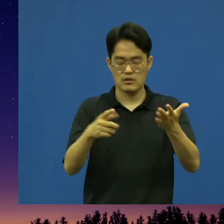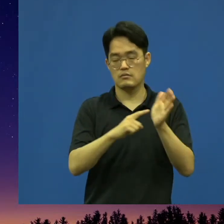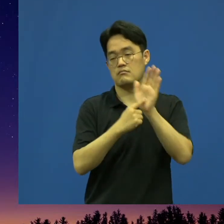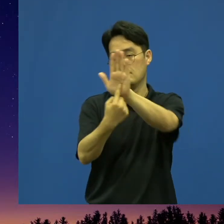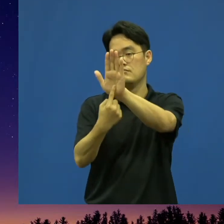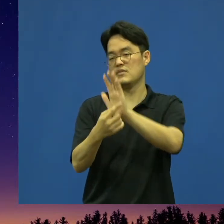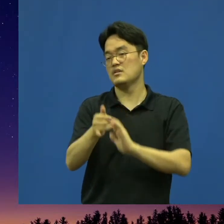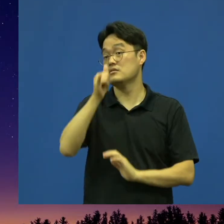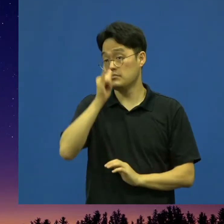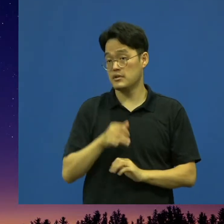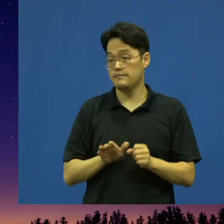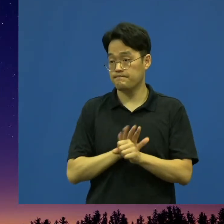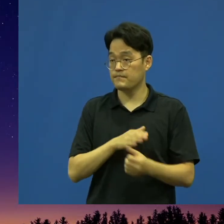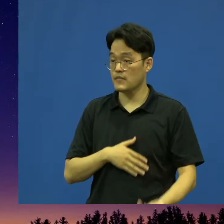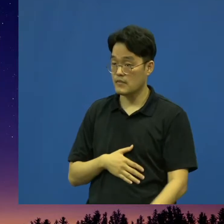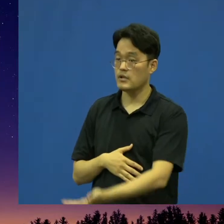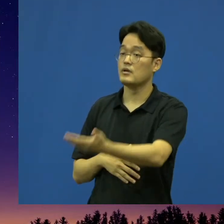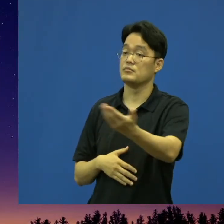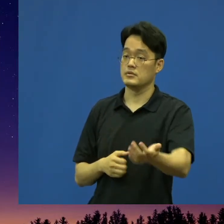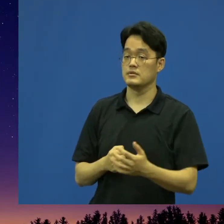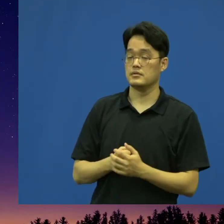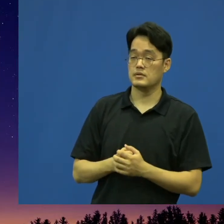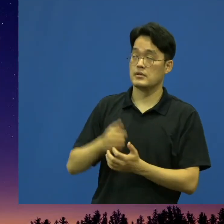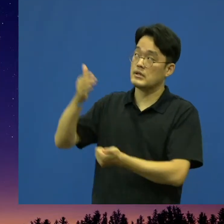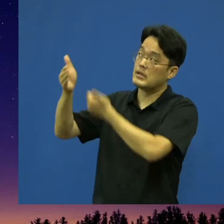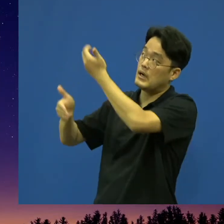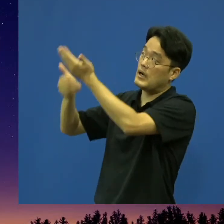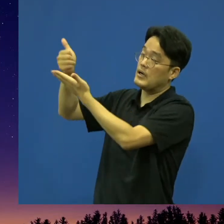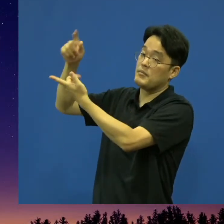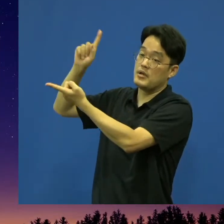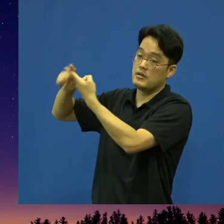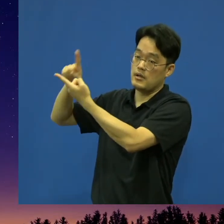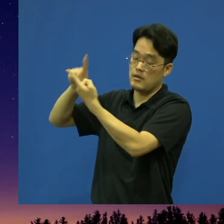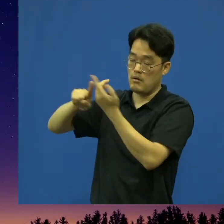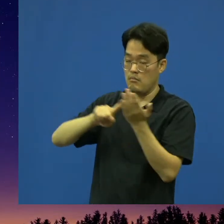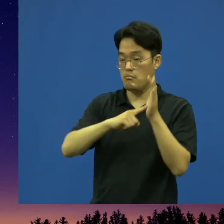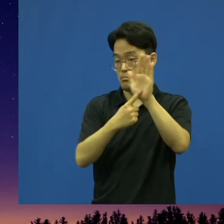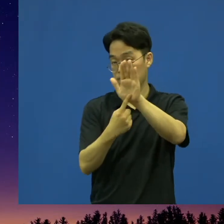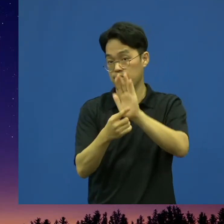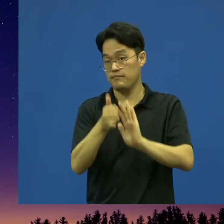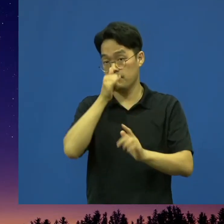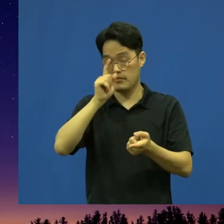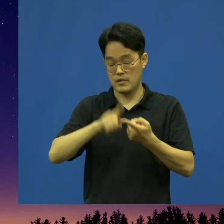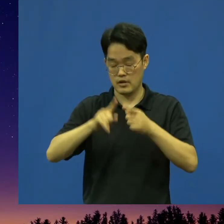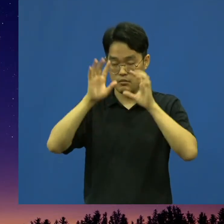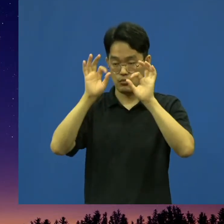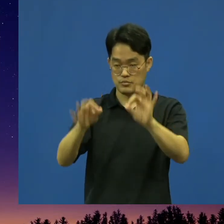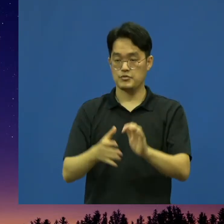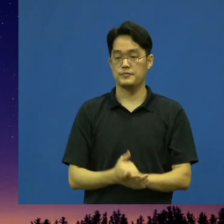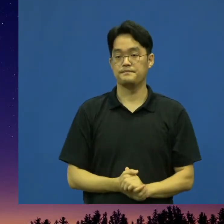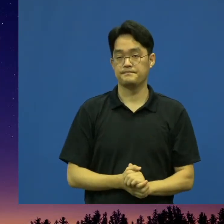사랑하는 여러분, 그분을 어떻게 묘사하는지 한번 몇 가지만 눈여겨 한번 보십시오.